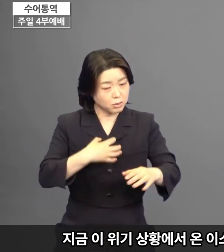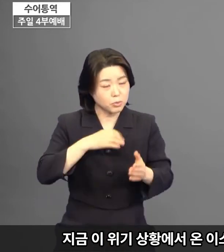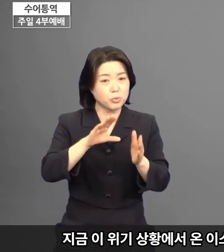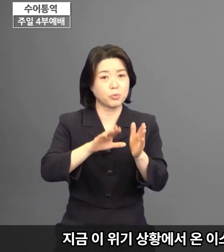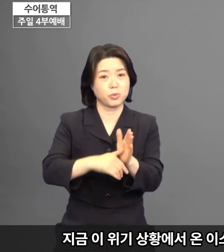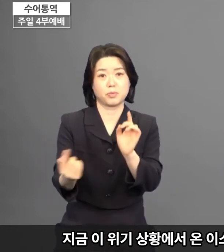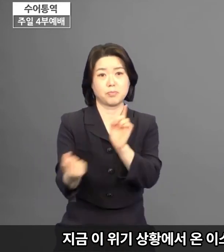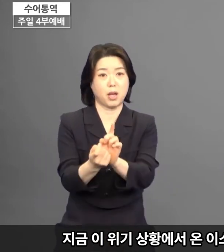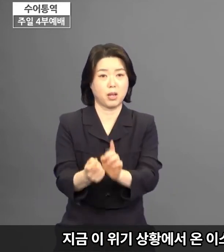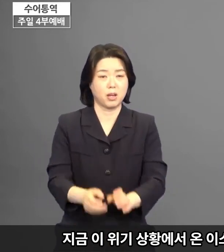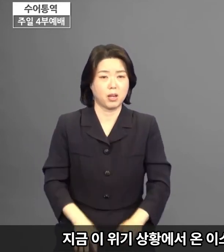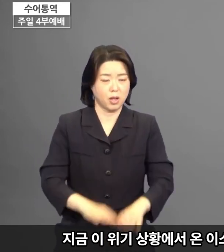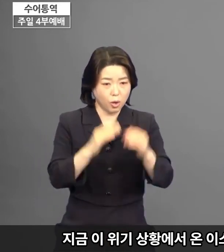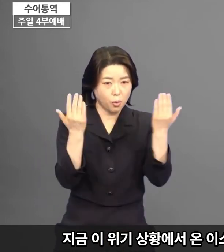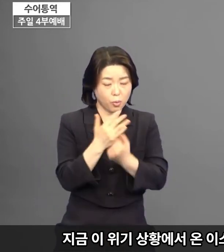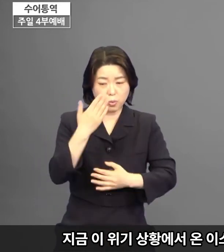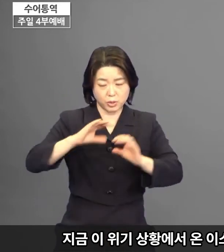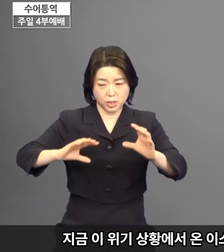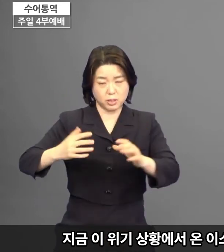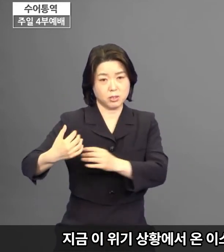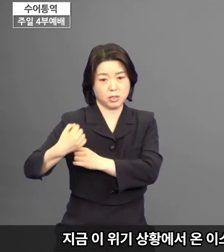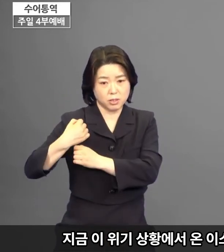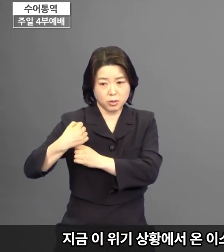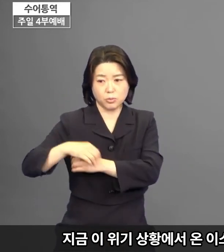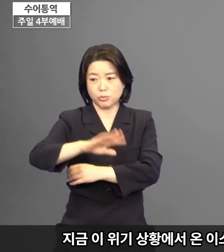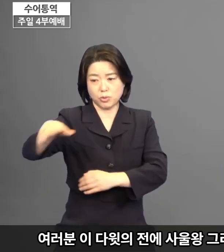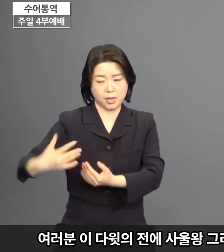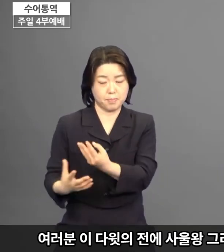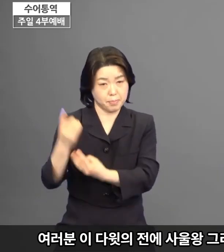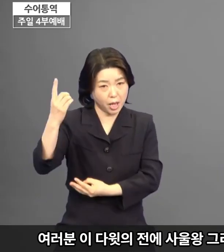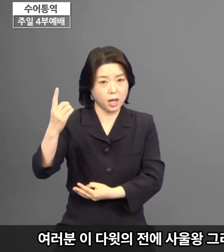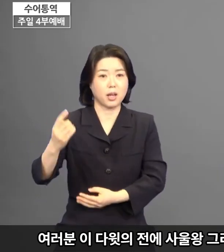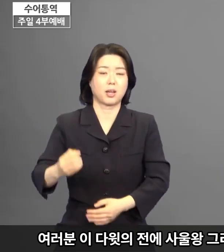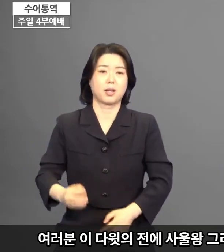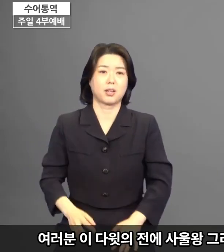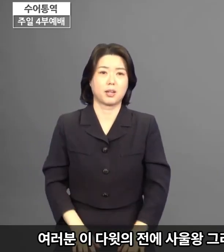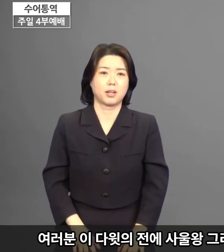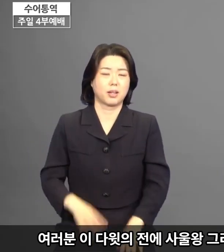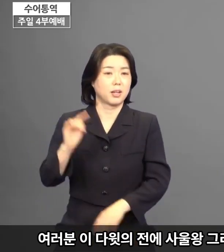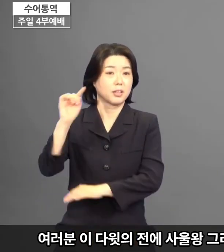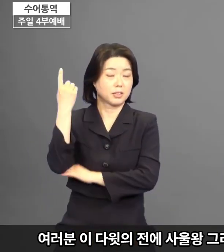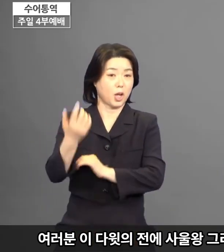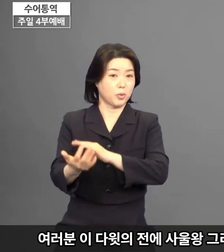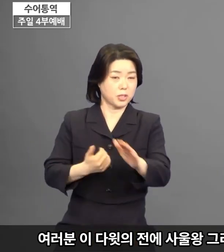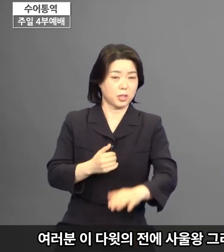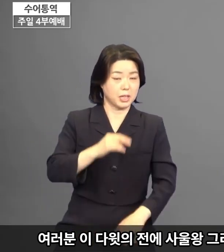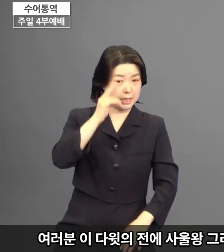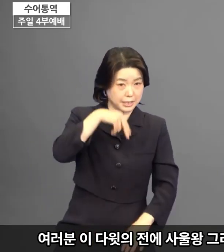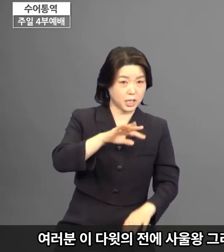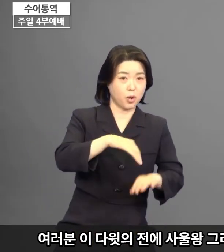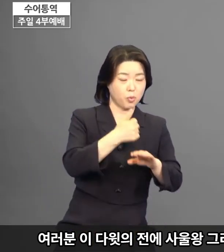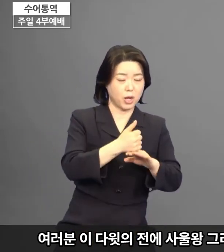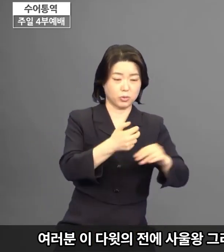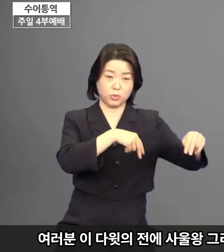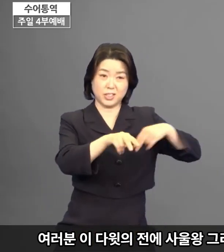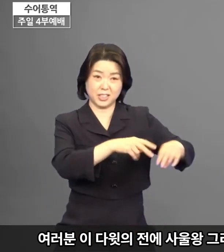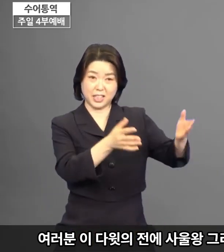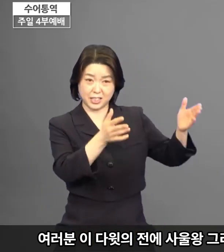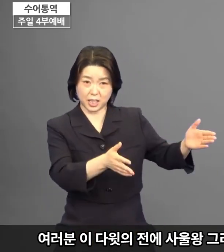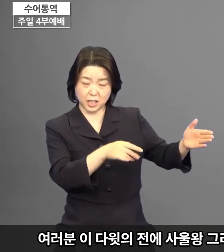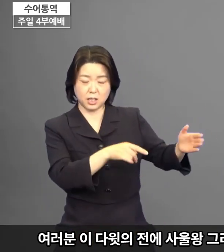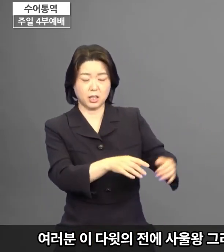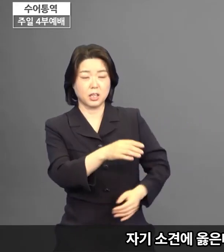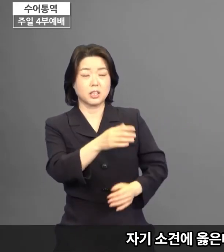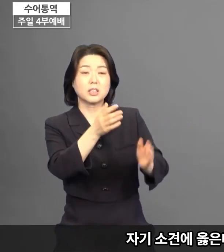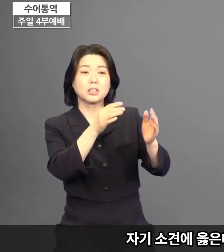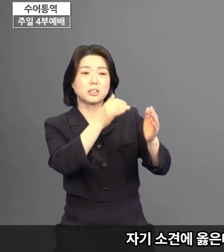상황에서 온 이스라엘이 하나가 되었다는 거예요. 여러분, 이 다윗의 전에 이 사울 왕, 그리고 전에 사사기 어떤